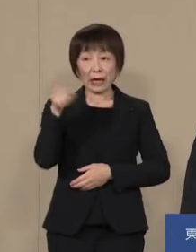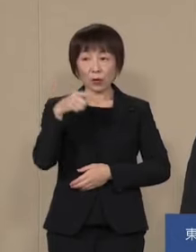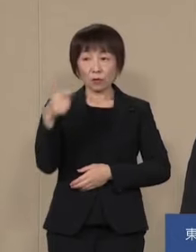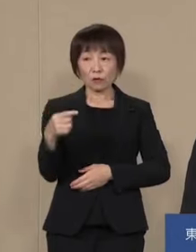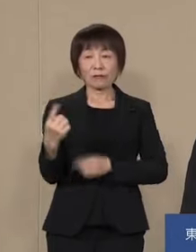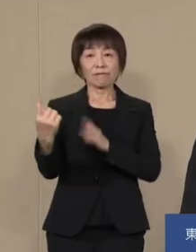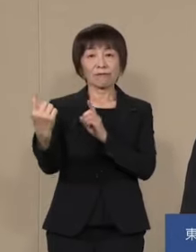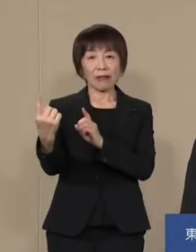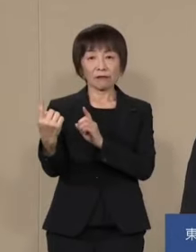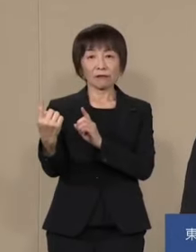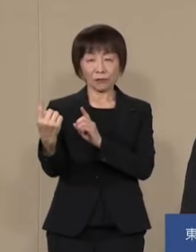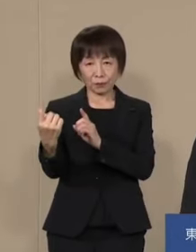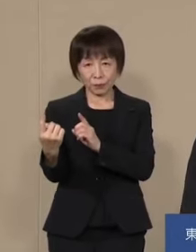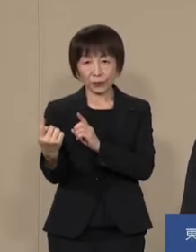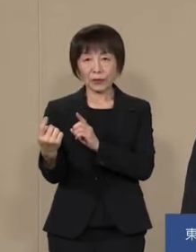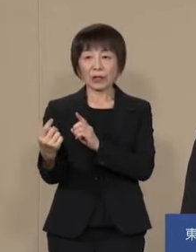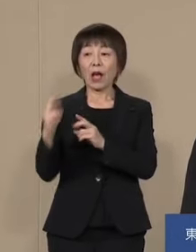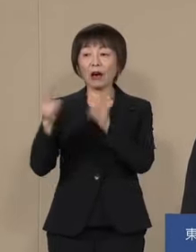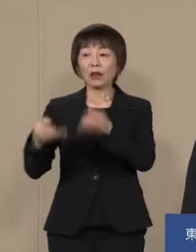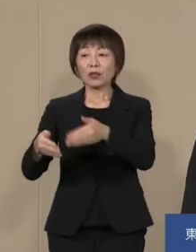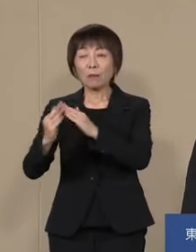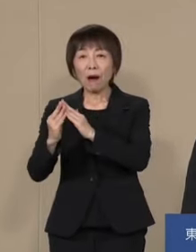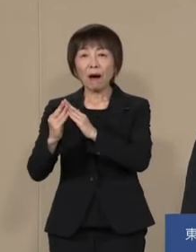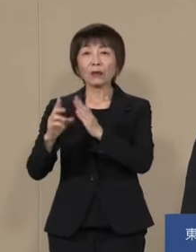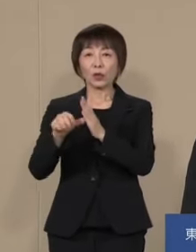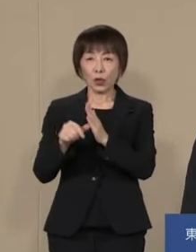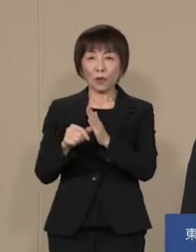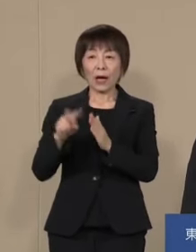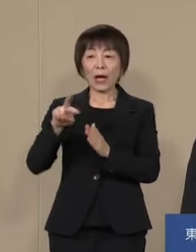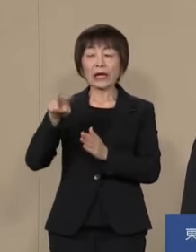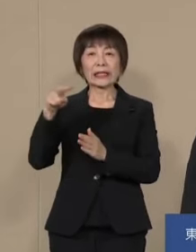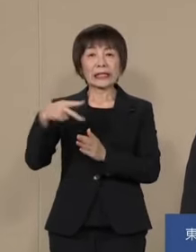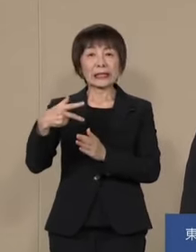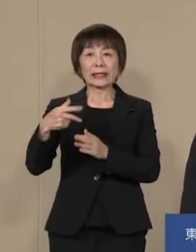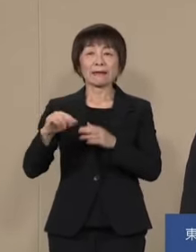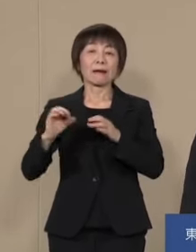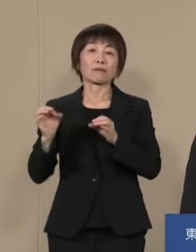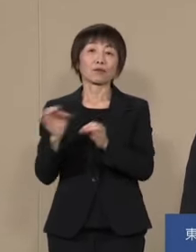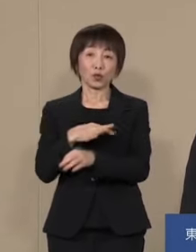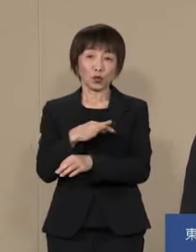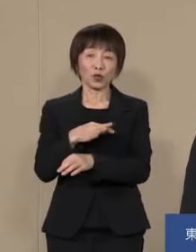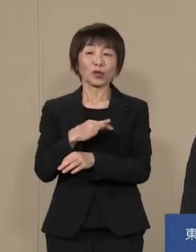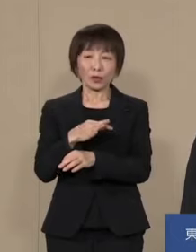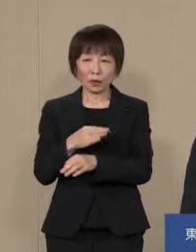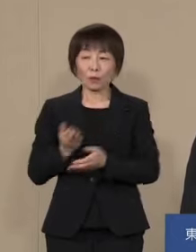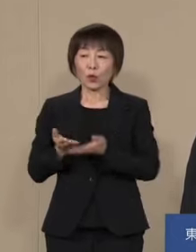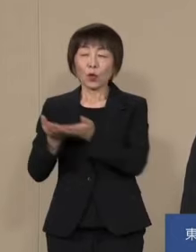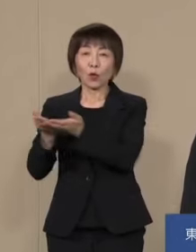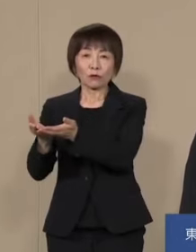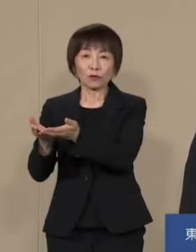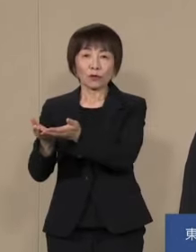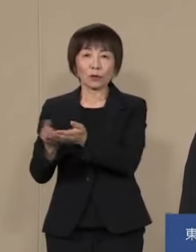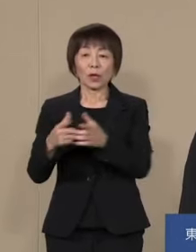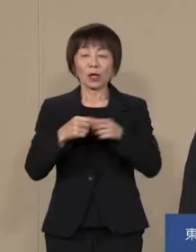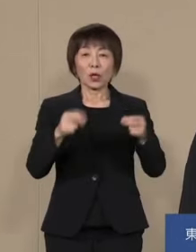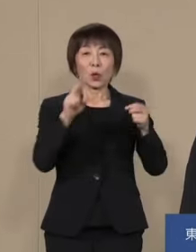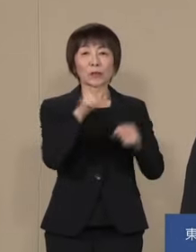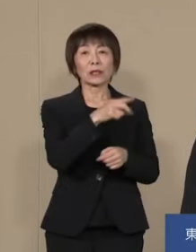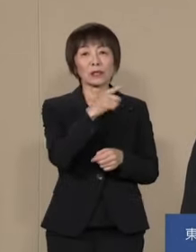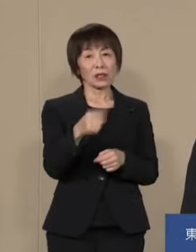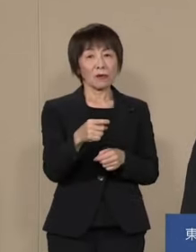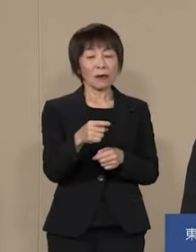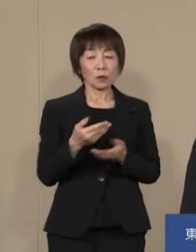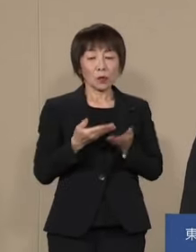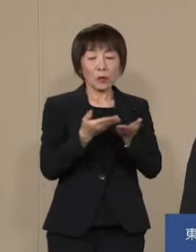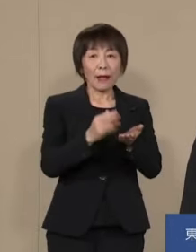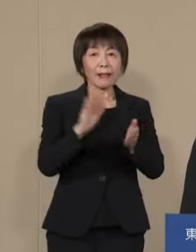対する会社を起こした時の無し無担保の1500面を供給するとかいうのもですね日本人には供給さ